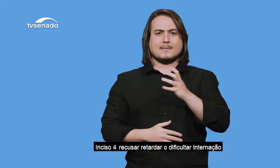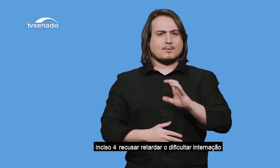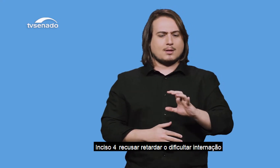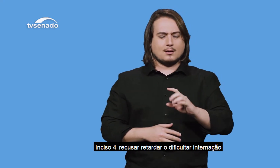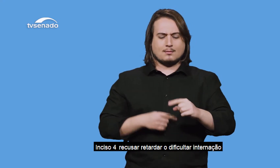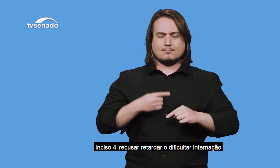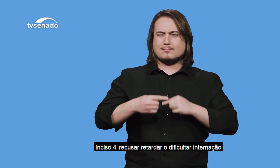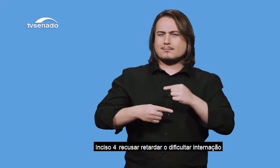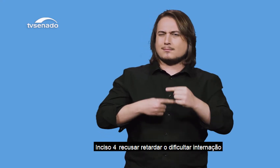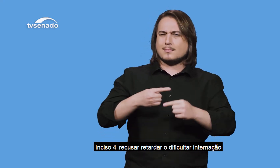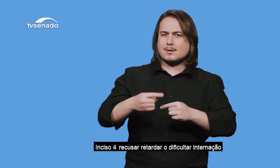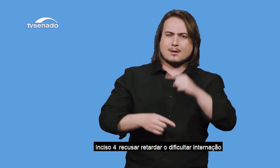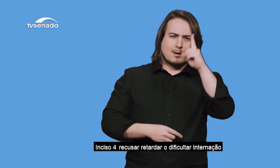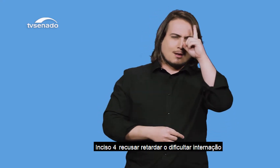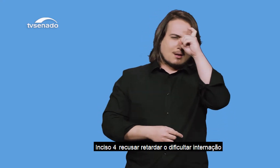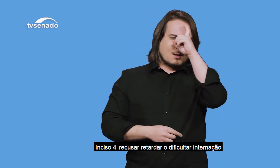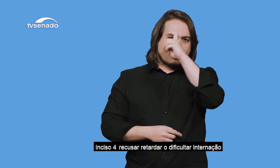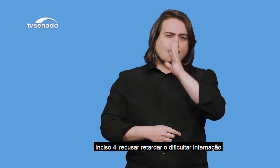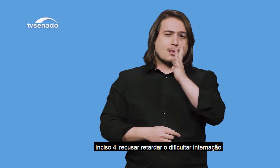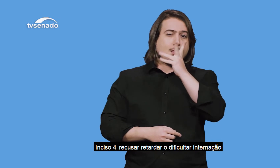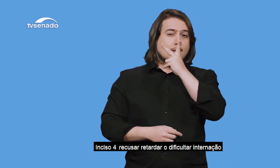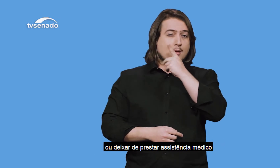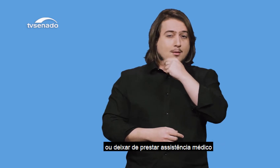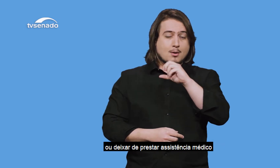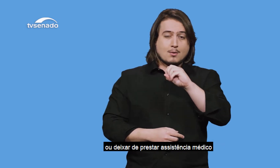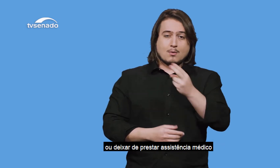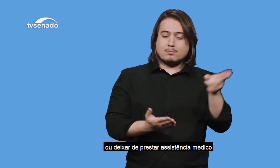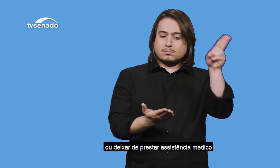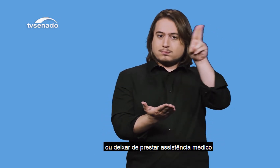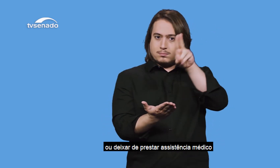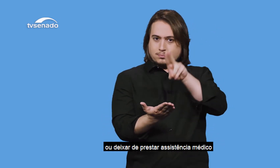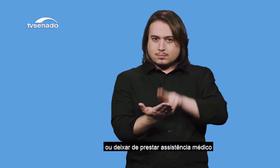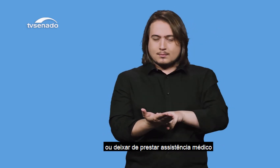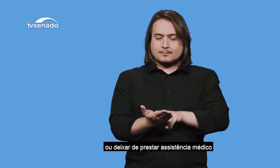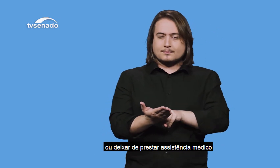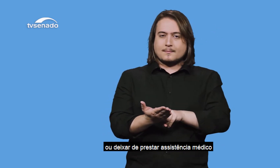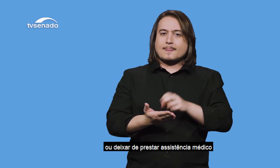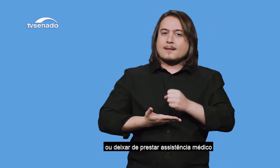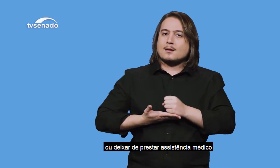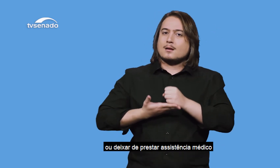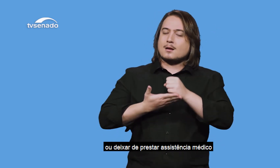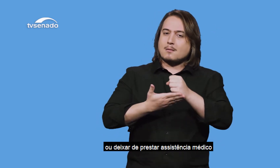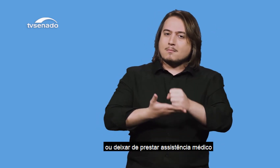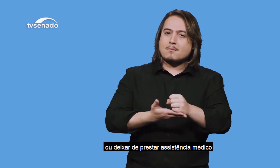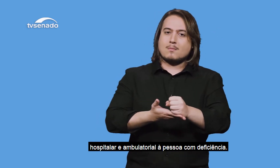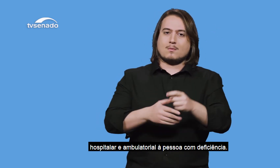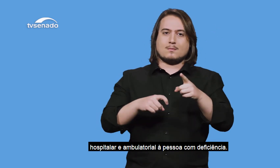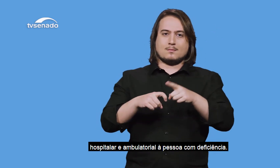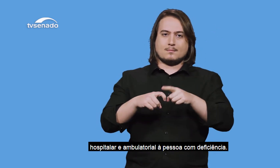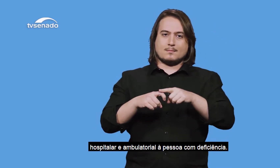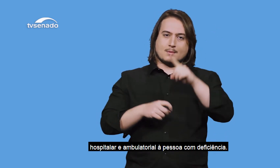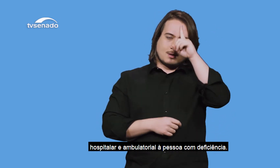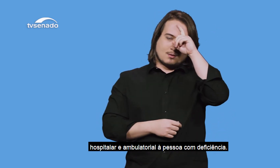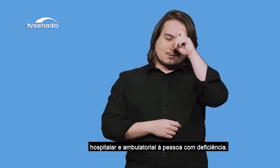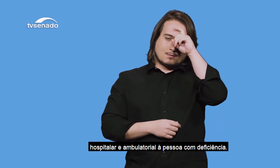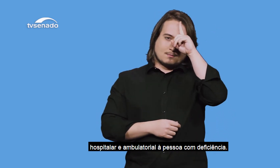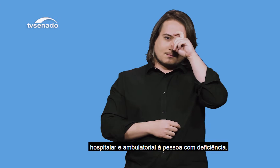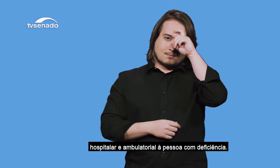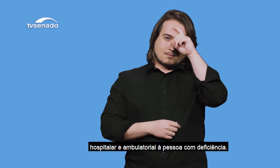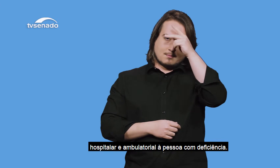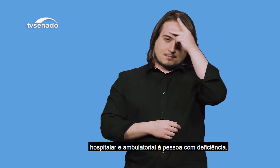retardar o dificultar internação ou deixar de prestar assistência médico hospitalar e ambulatorial